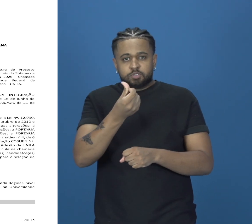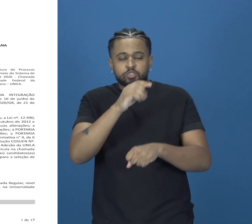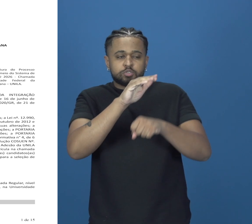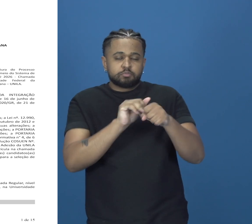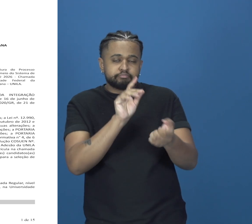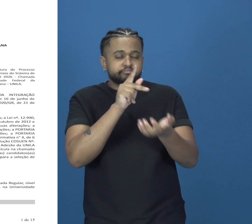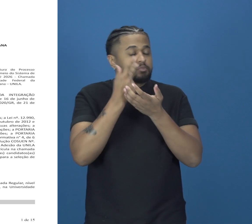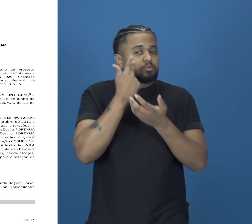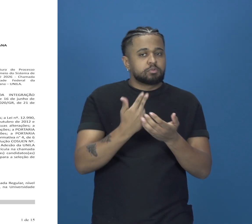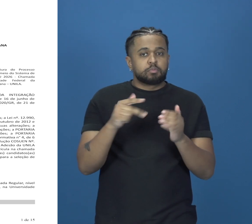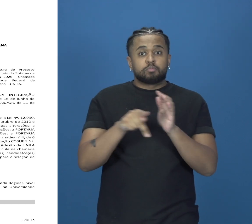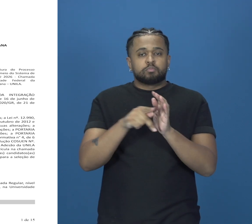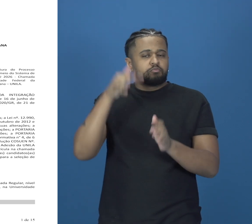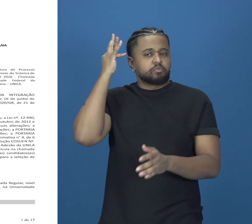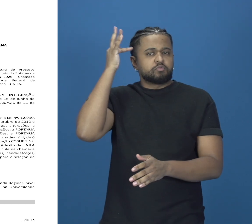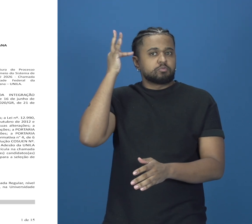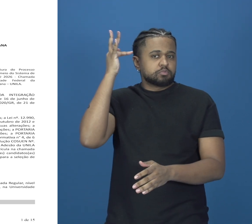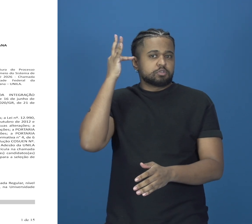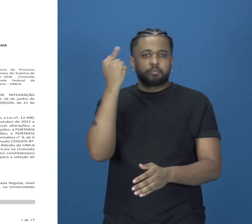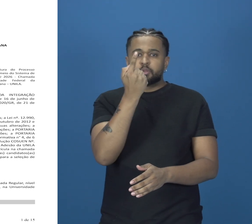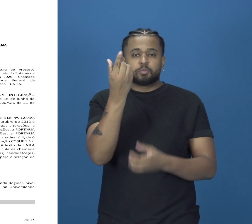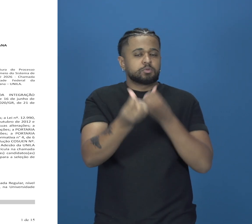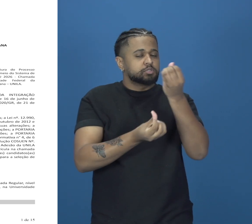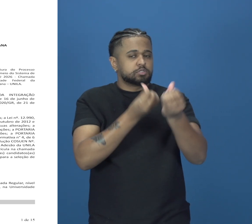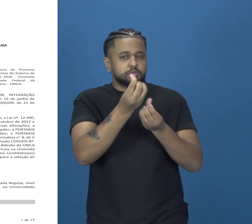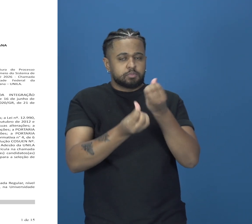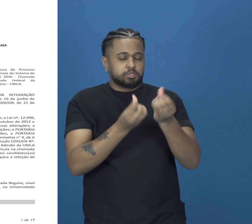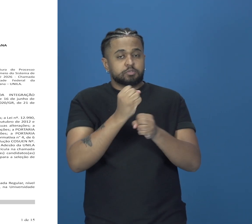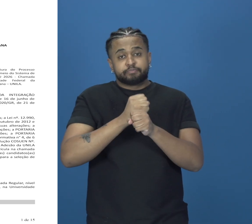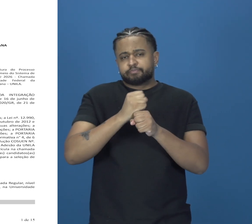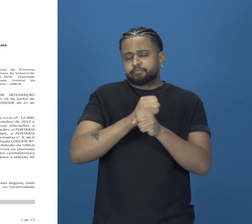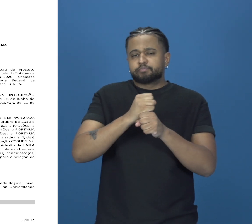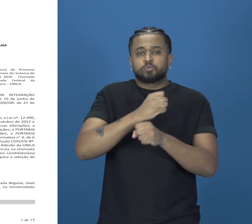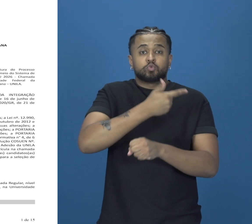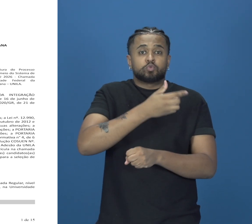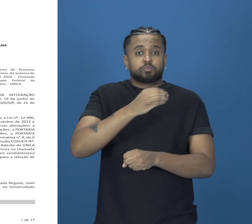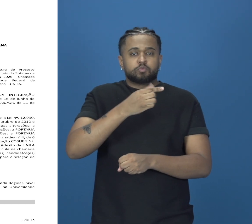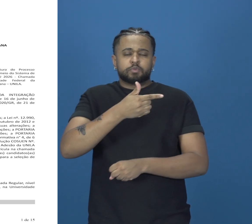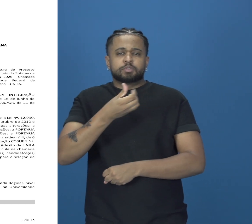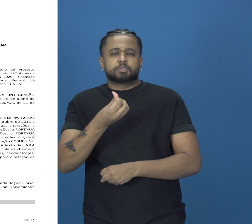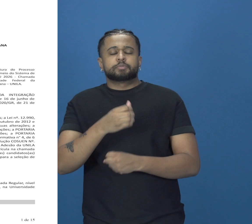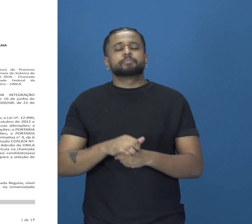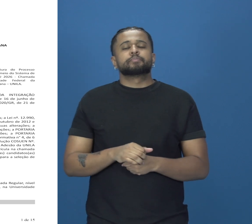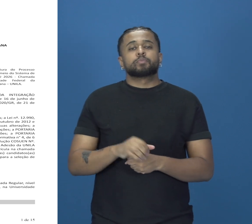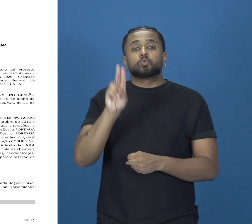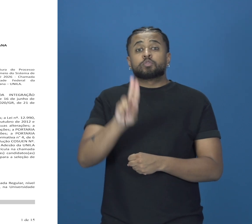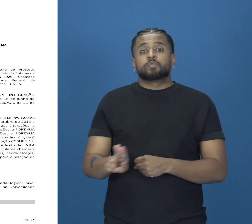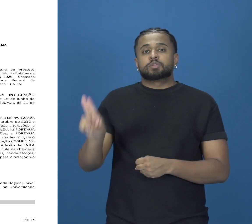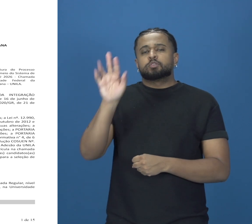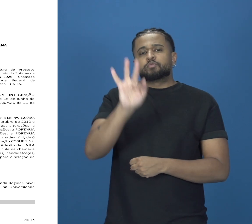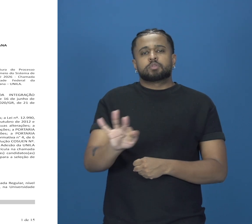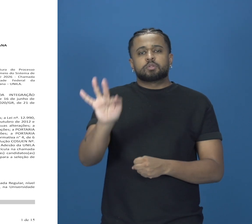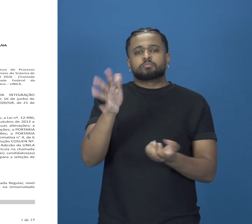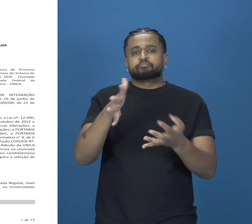regular, nível graduação, para ingresso no primeiro semestre do ano letivo de 2026, na Universidade